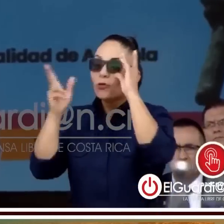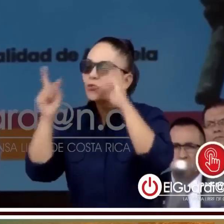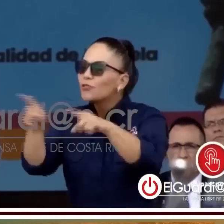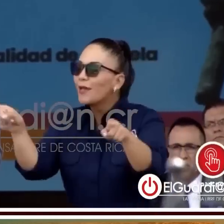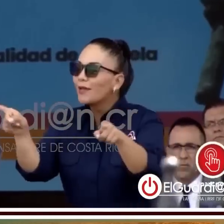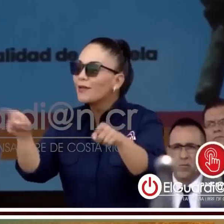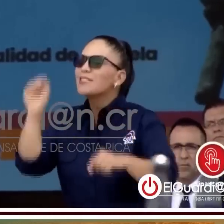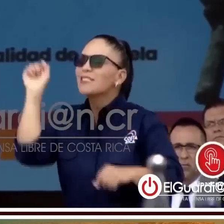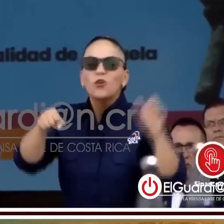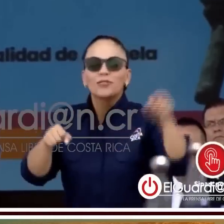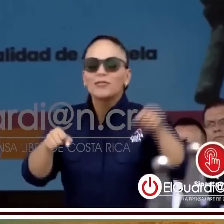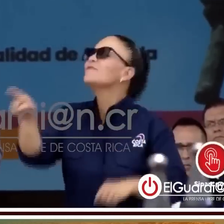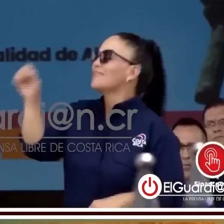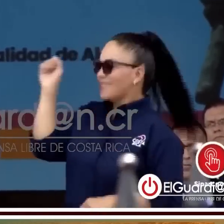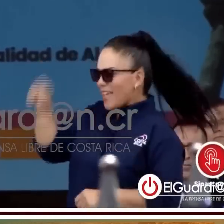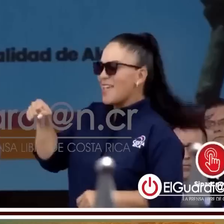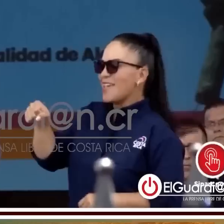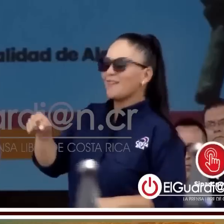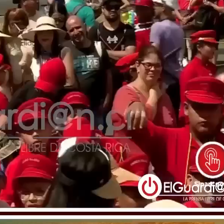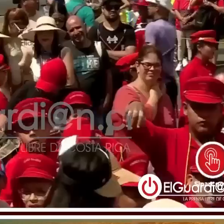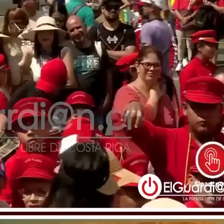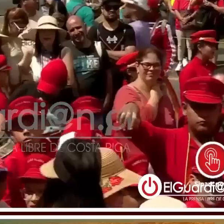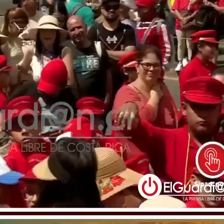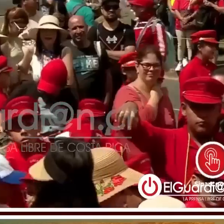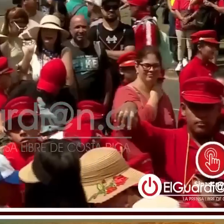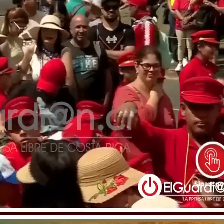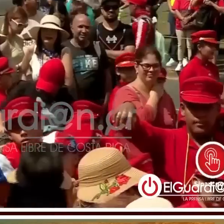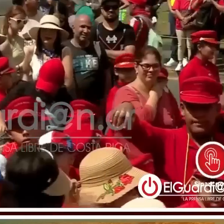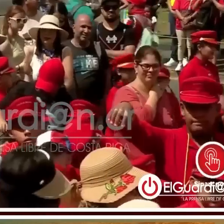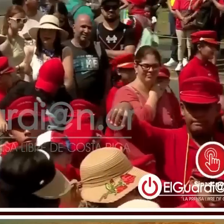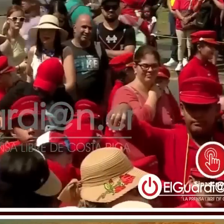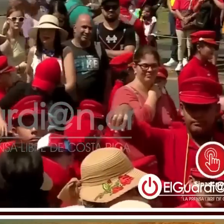Sí o sí, sí.